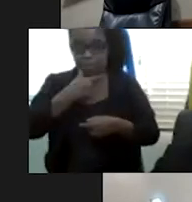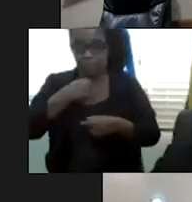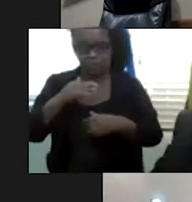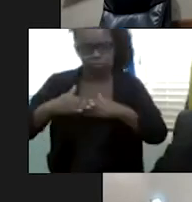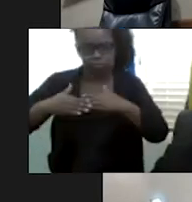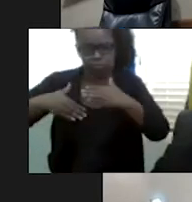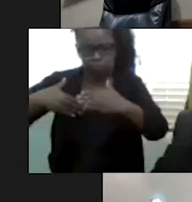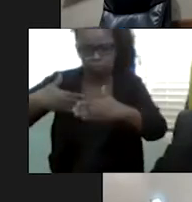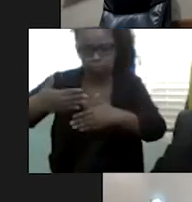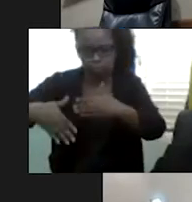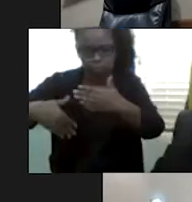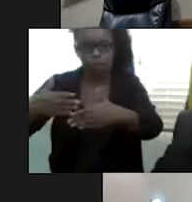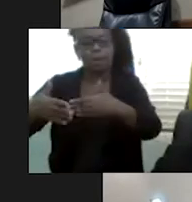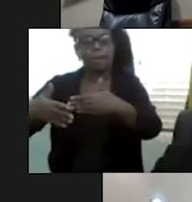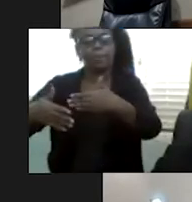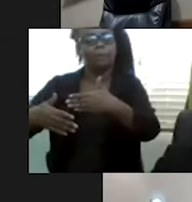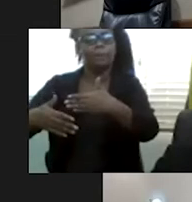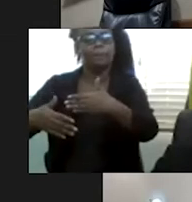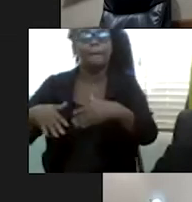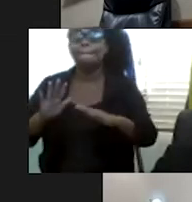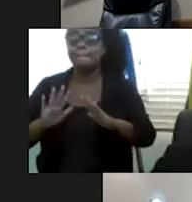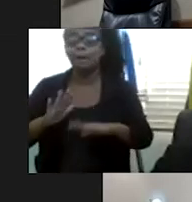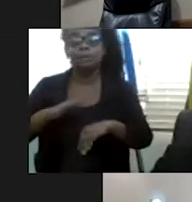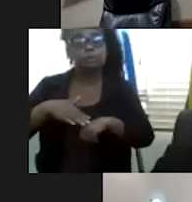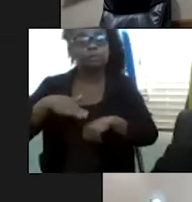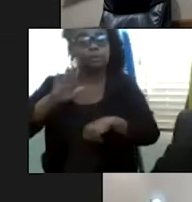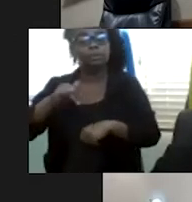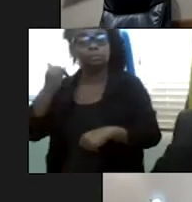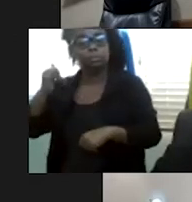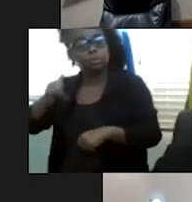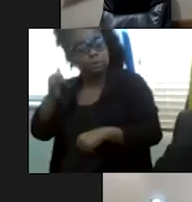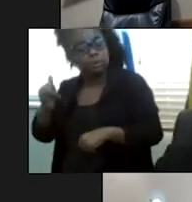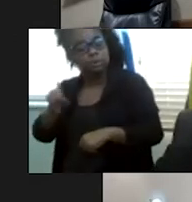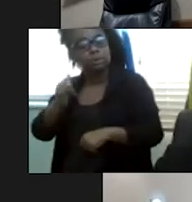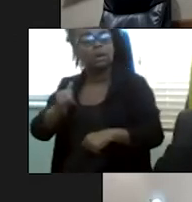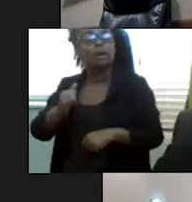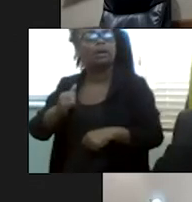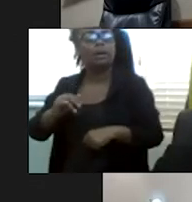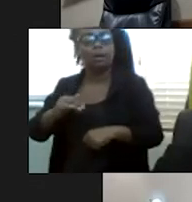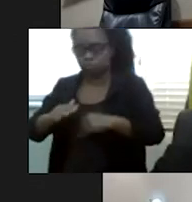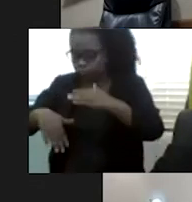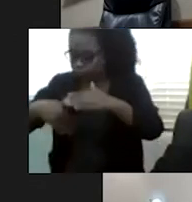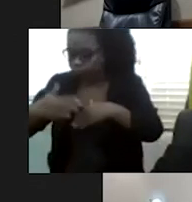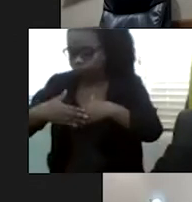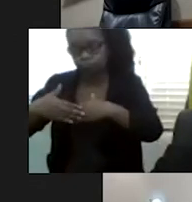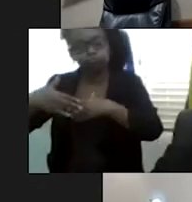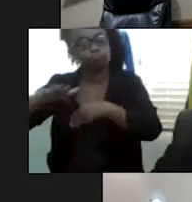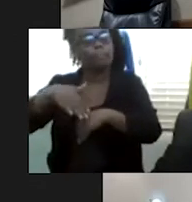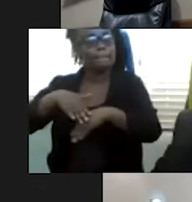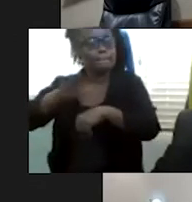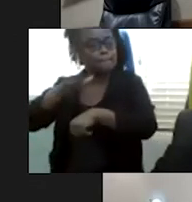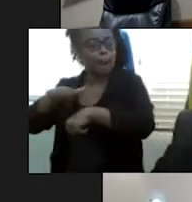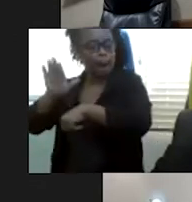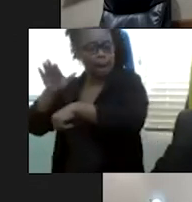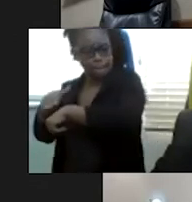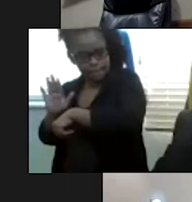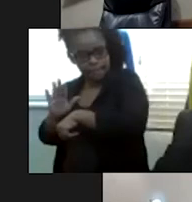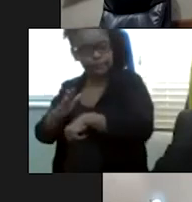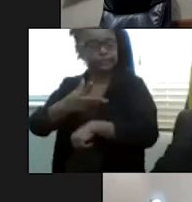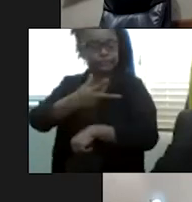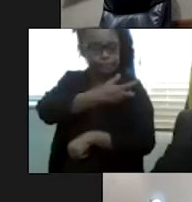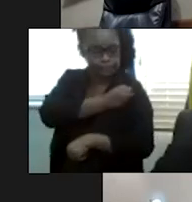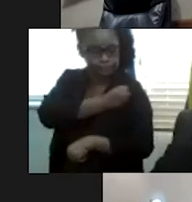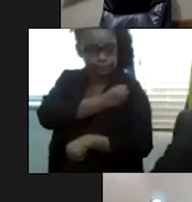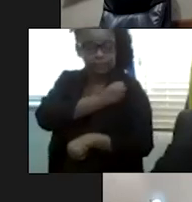em leitos, mas o mais importante que o prefeito tem feito é avançar na vacinação. Porque se nós não avançarmos na